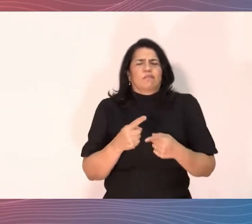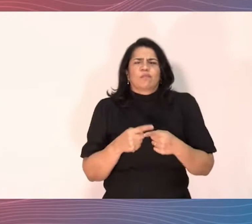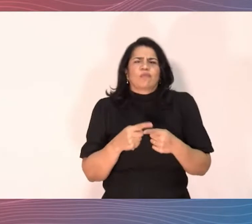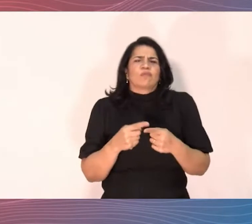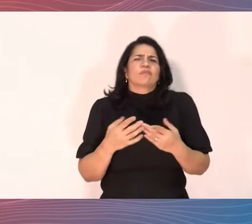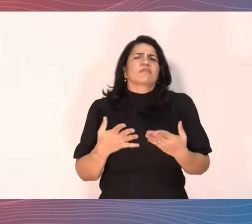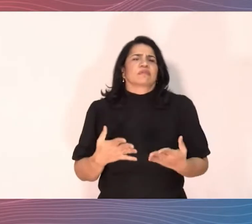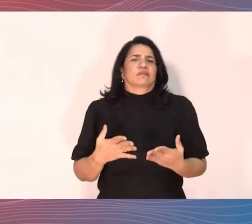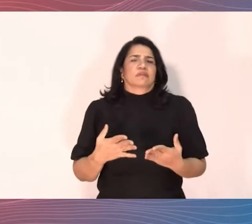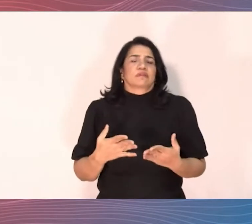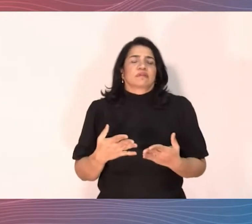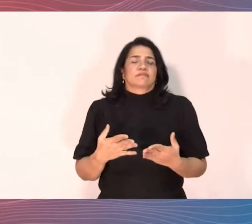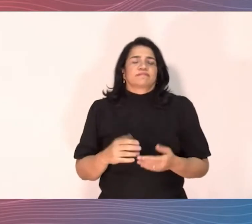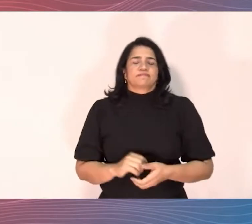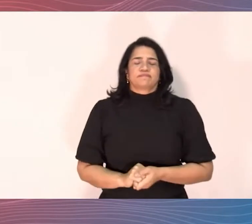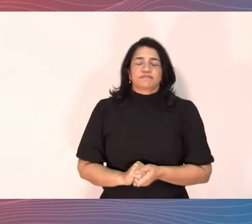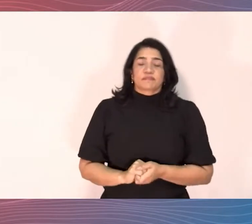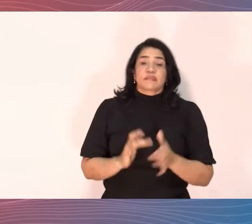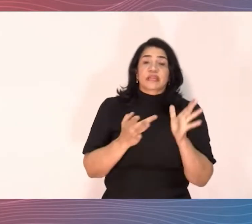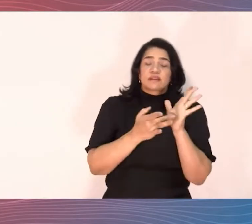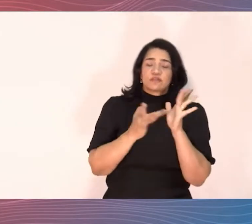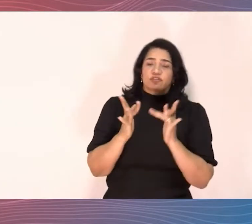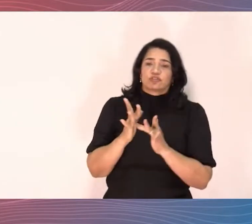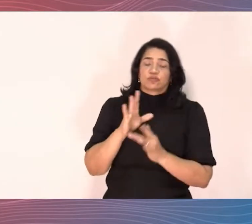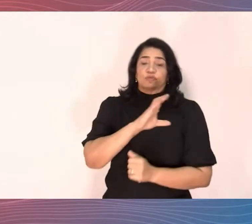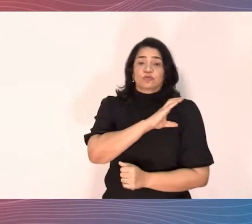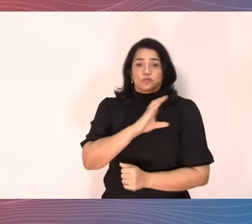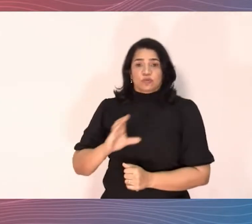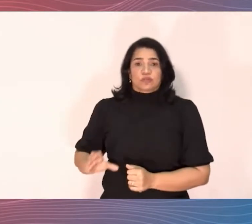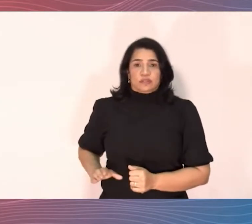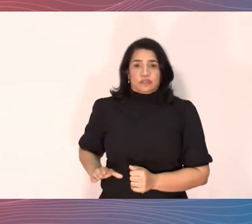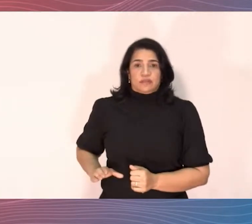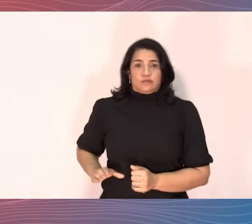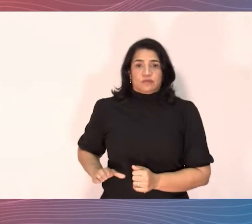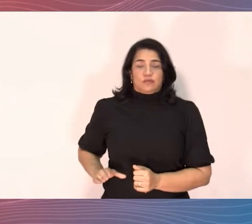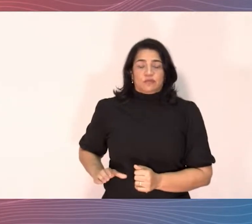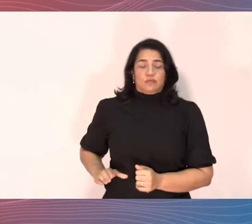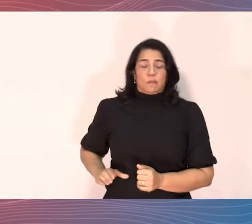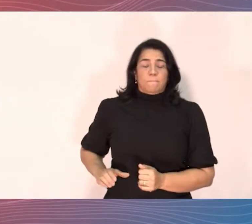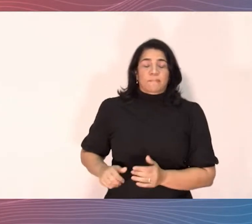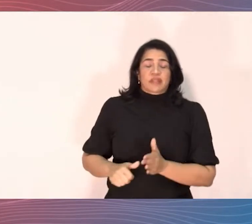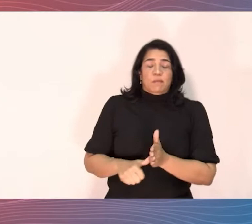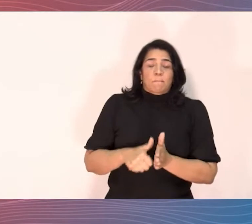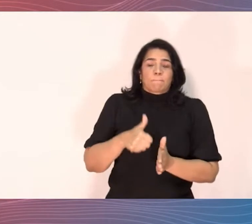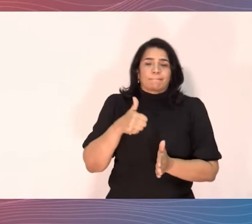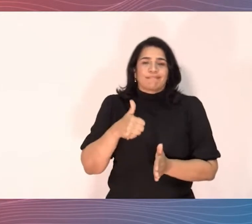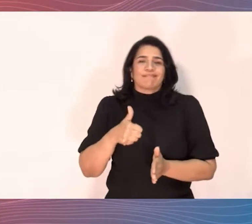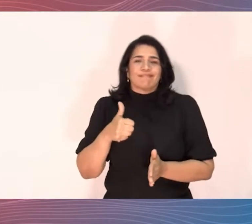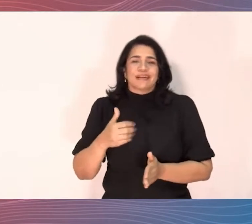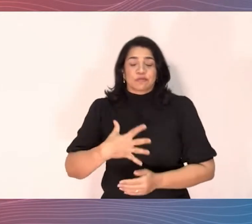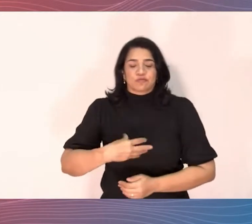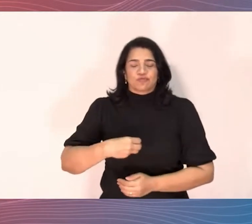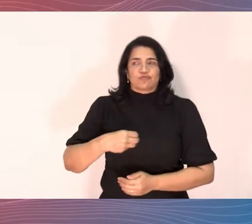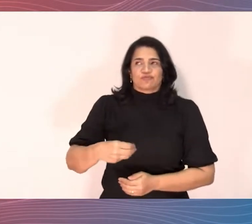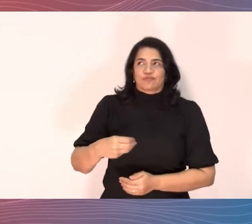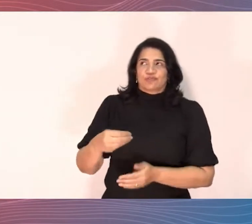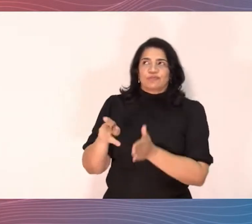Pai. Mas ele também se tornou um homem, virou uma